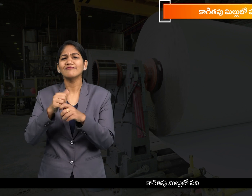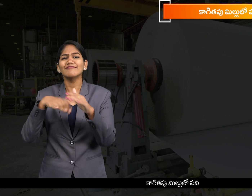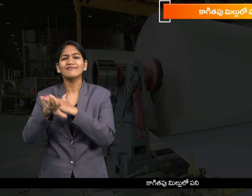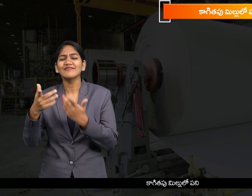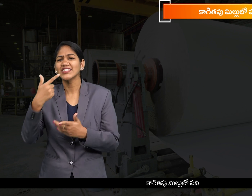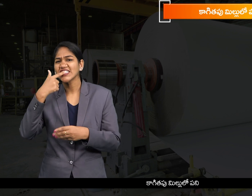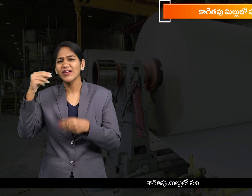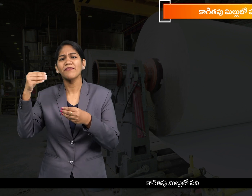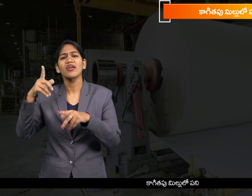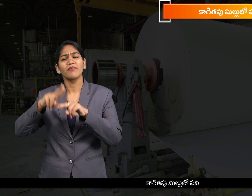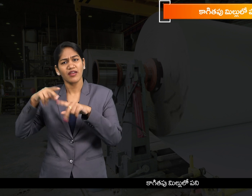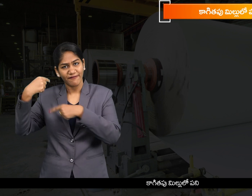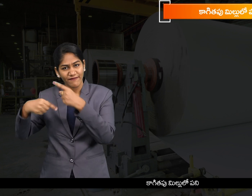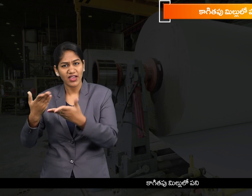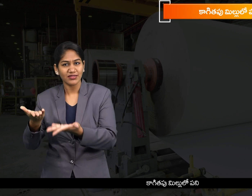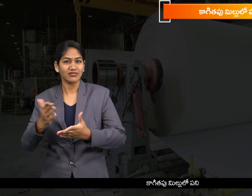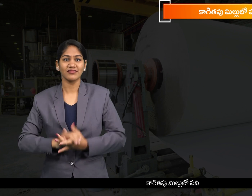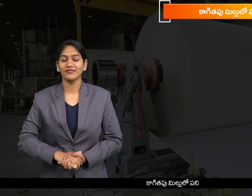కాగితపు మిల్లులో పని.